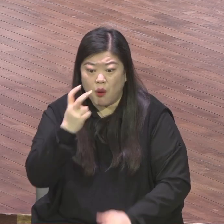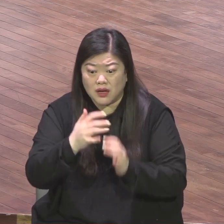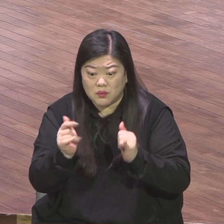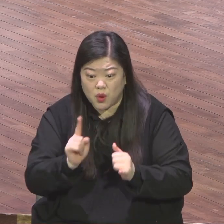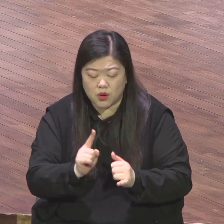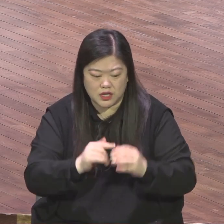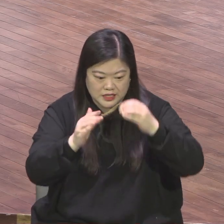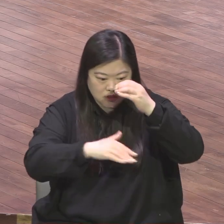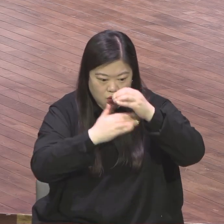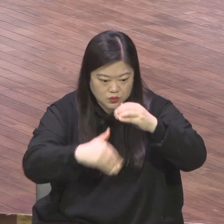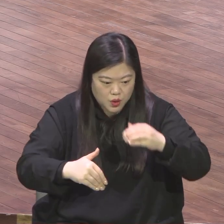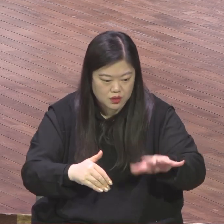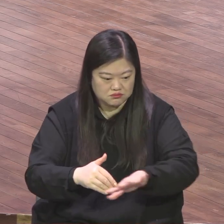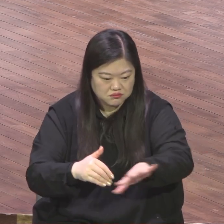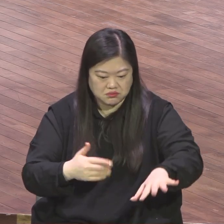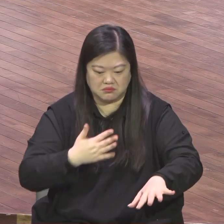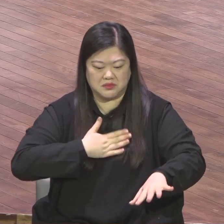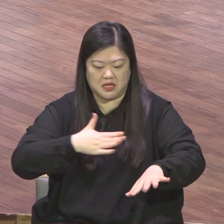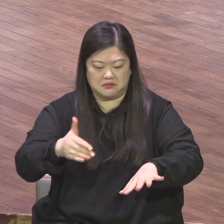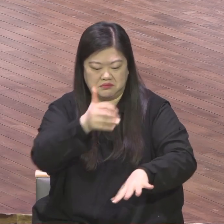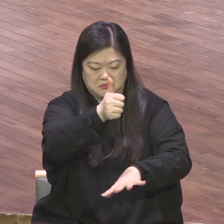현장 중직자다.